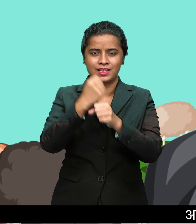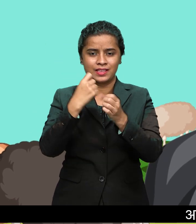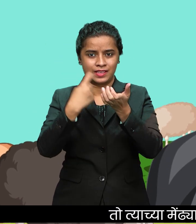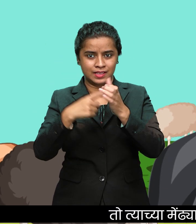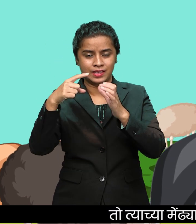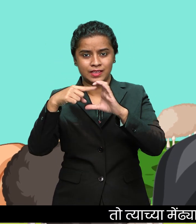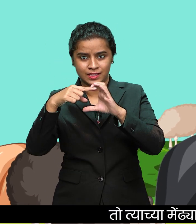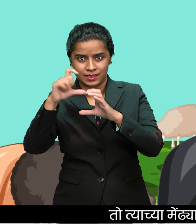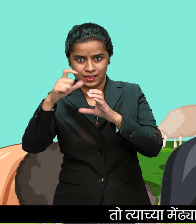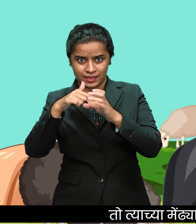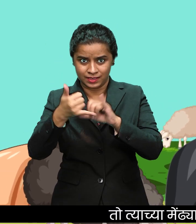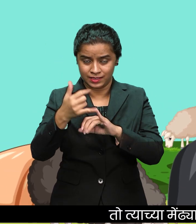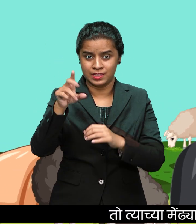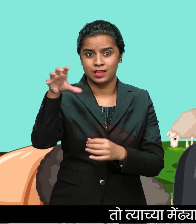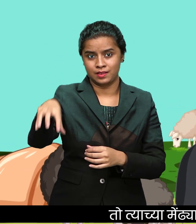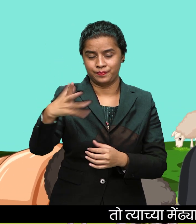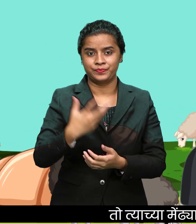तो त्याच्या मेंढ्या आणि बकऱ्यांच्या कळपाला